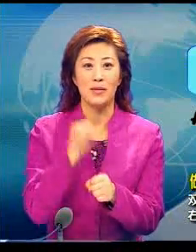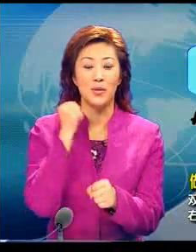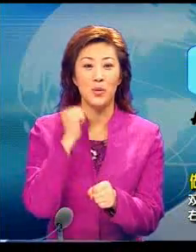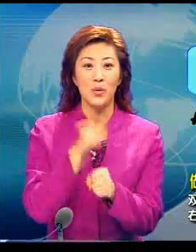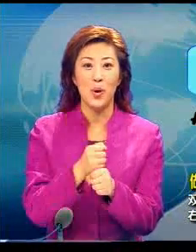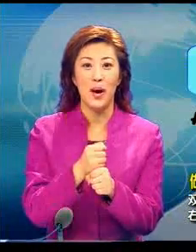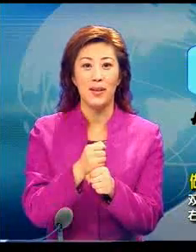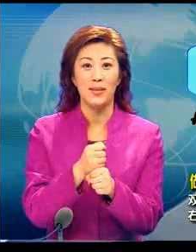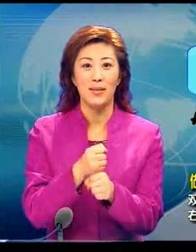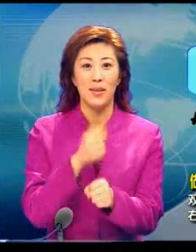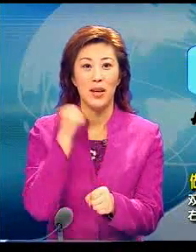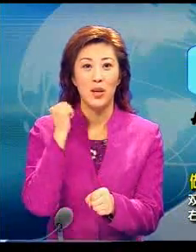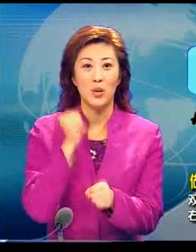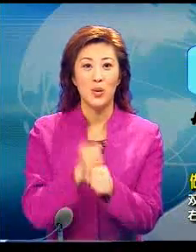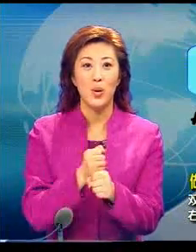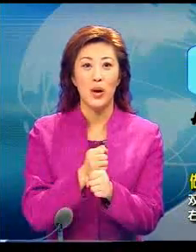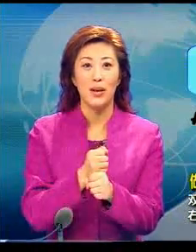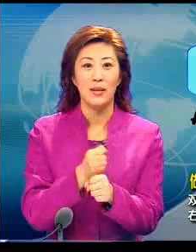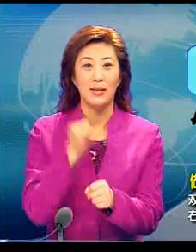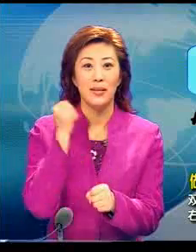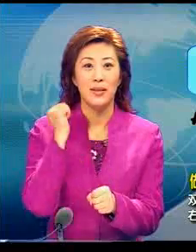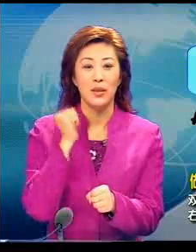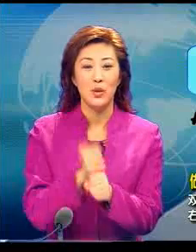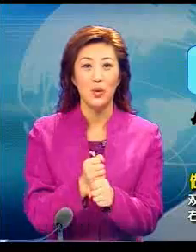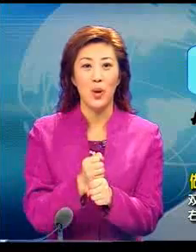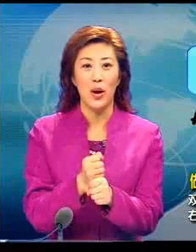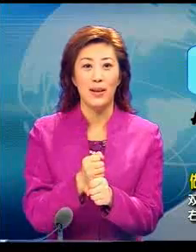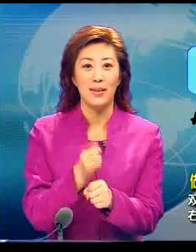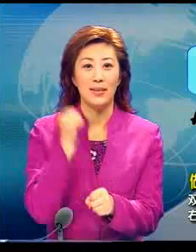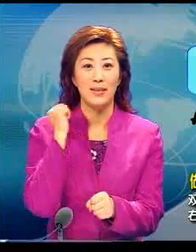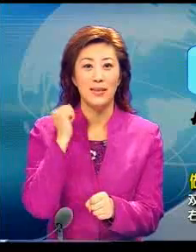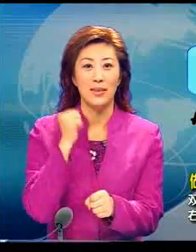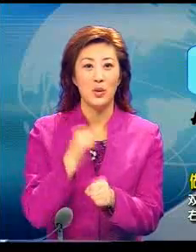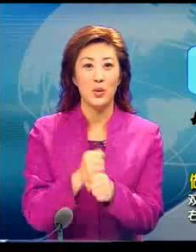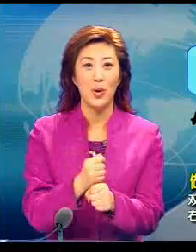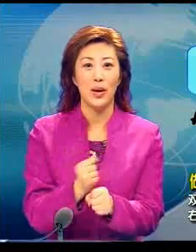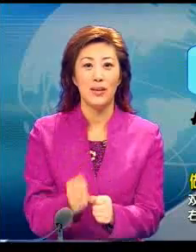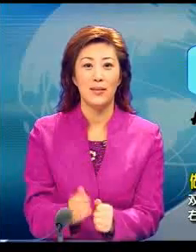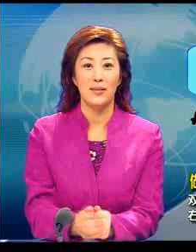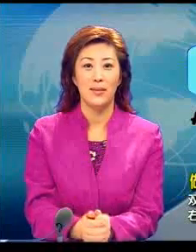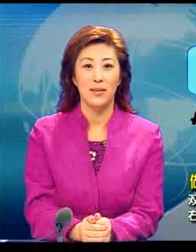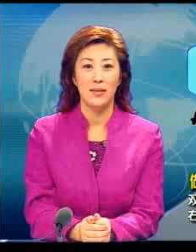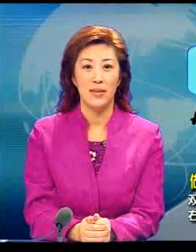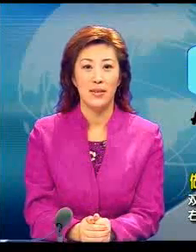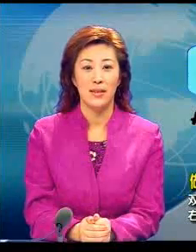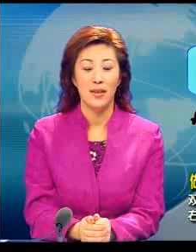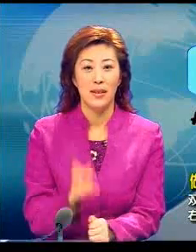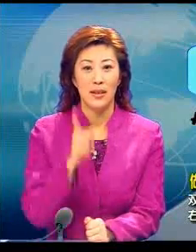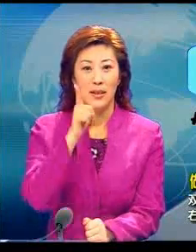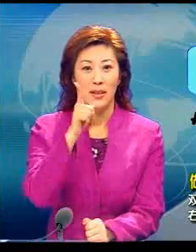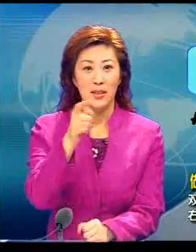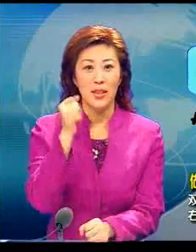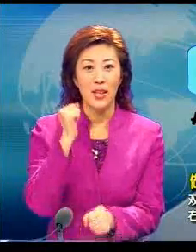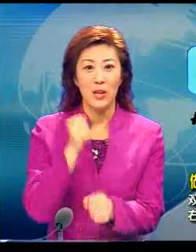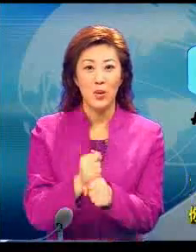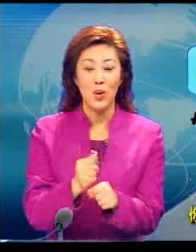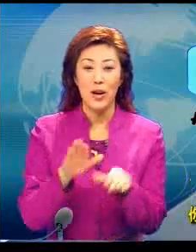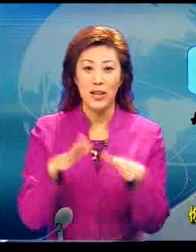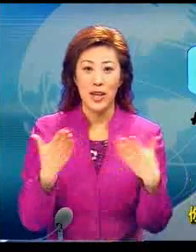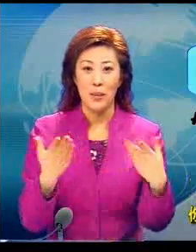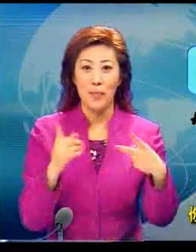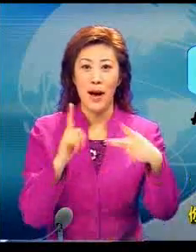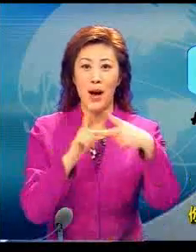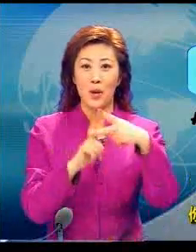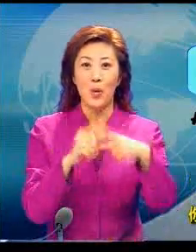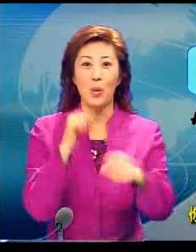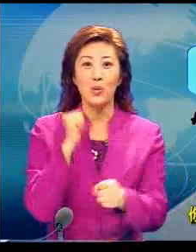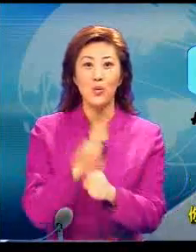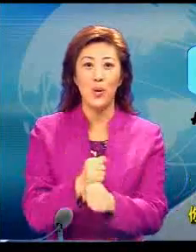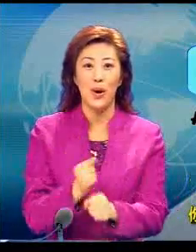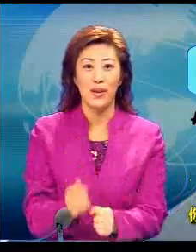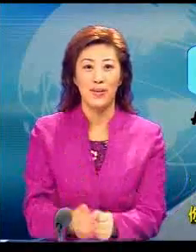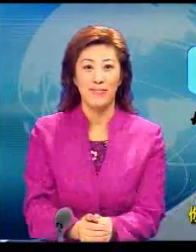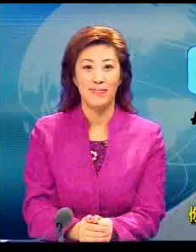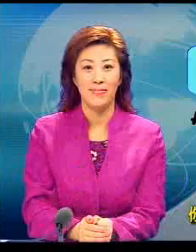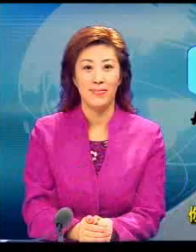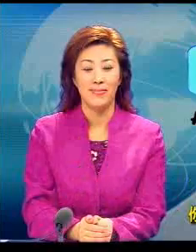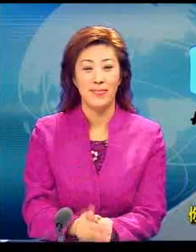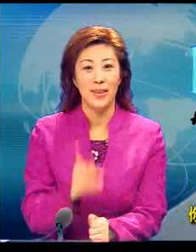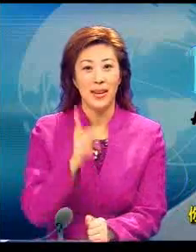做，做，做，做。你做什么工作？